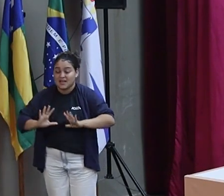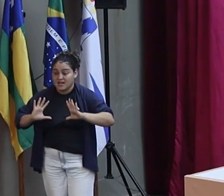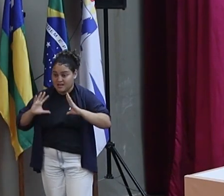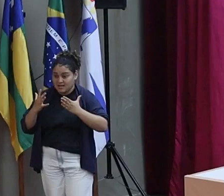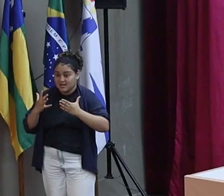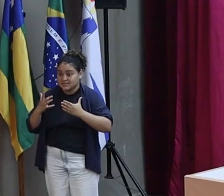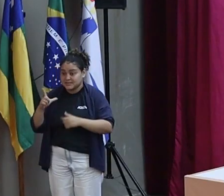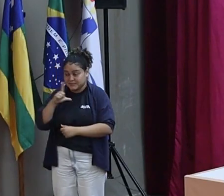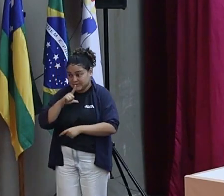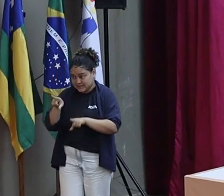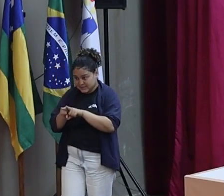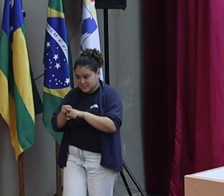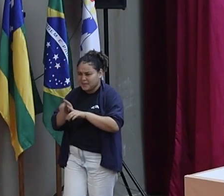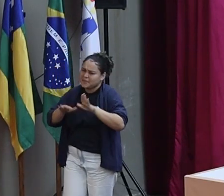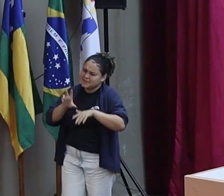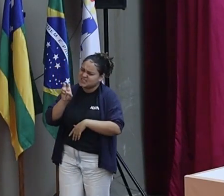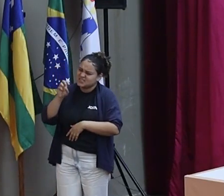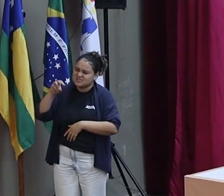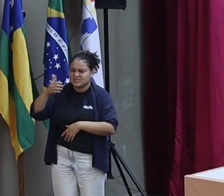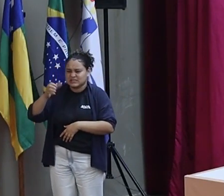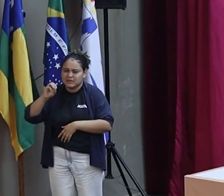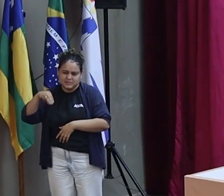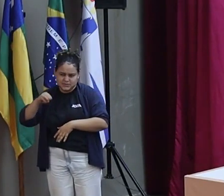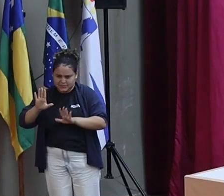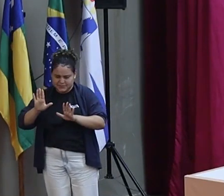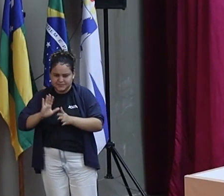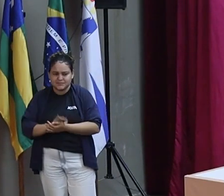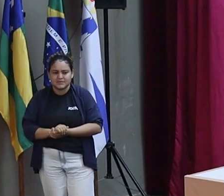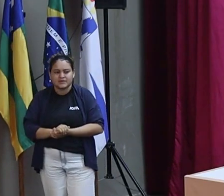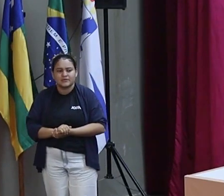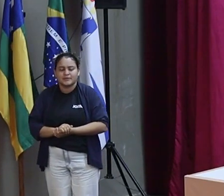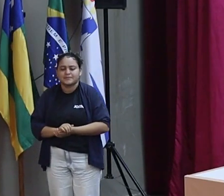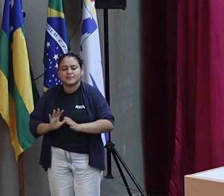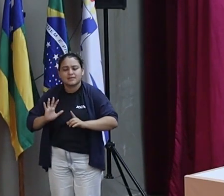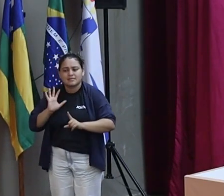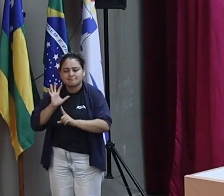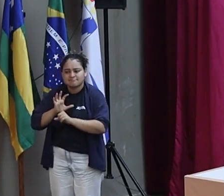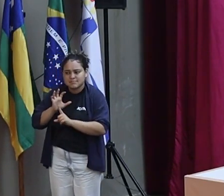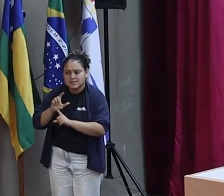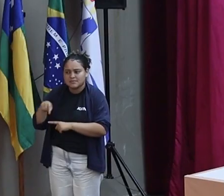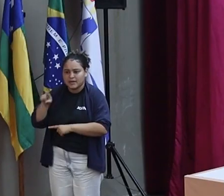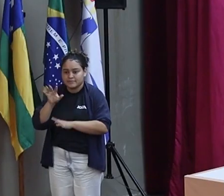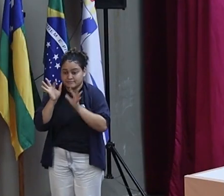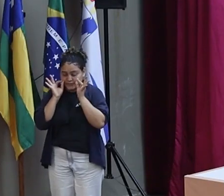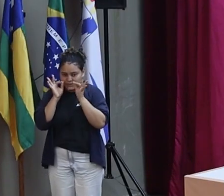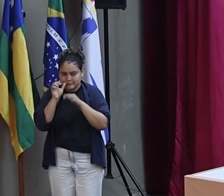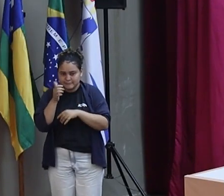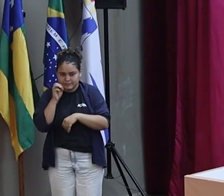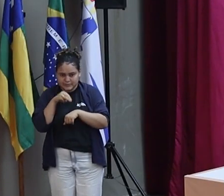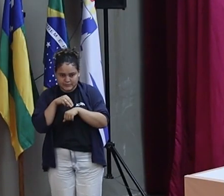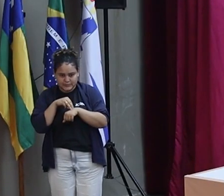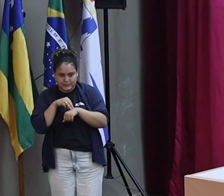tem aqui ainda 5 a 10 minutinhos no máximo. Eu vou propor, para que a gente possa ser atentos ao tempo,